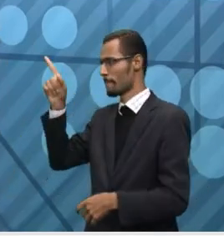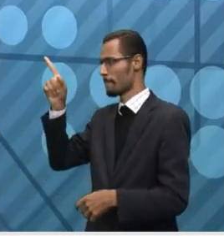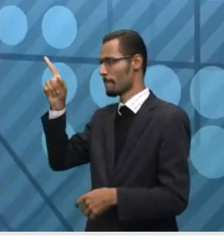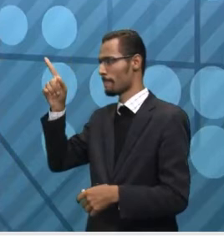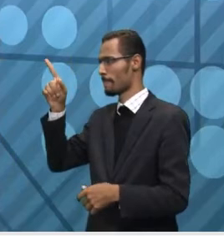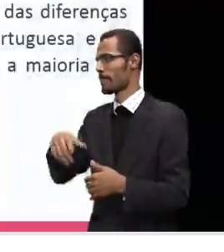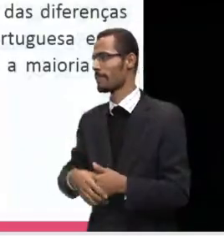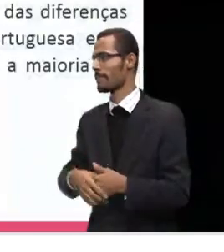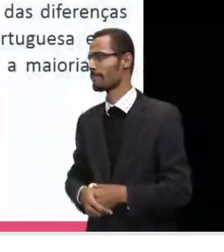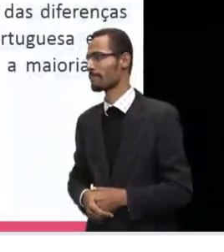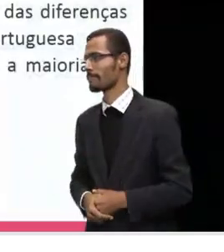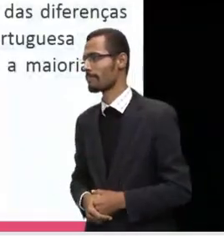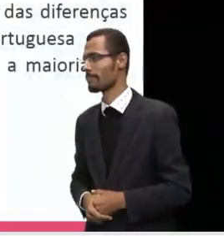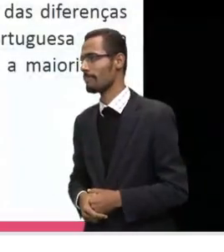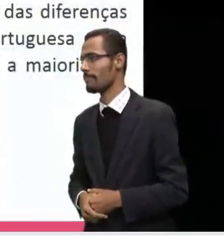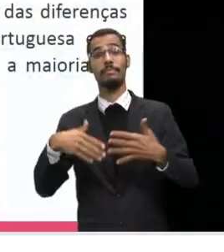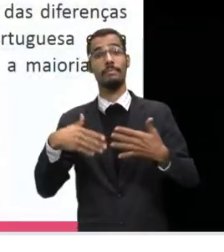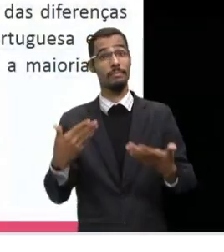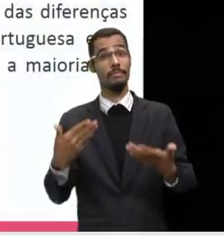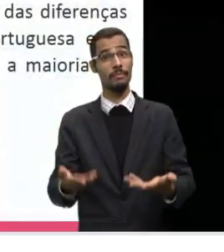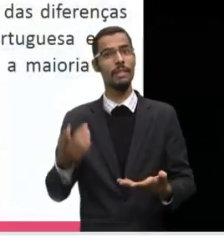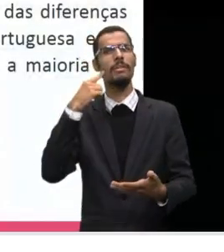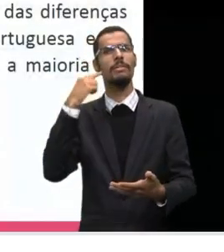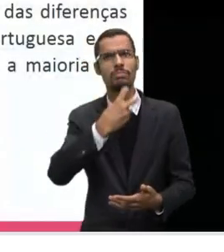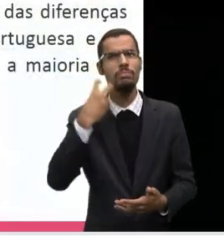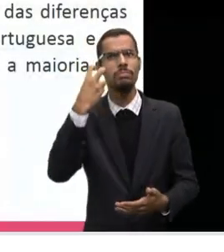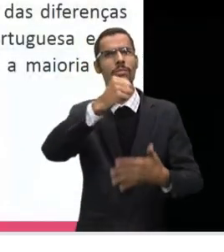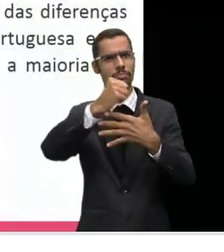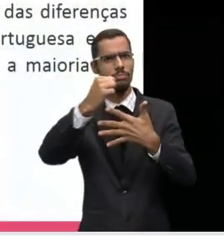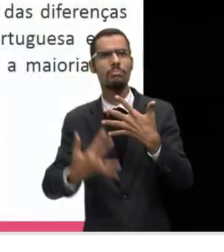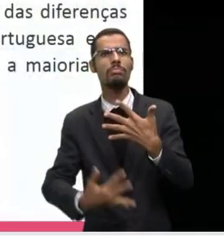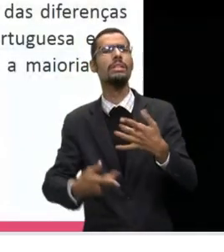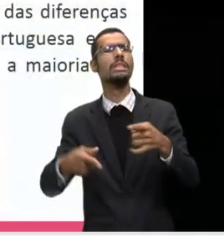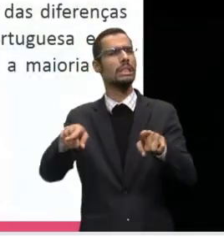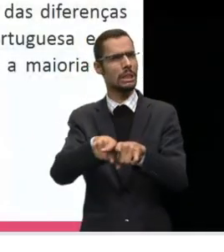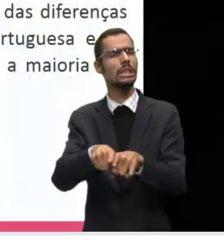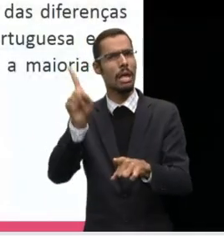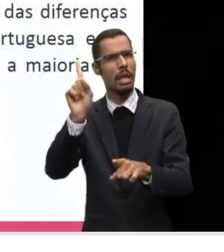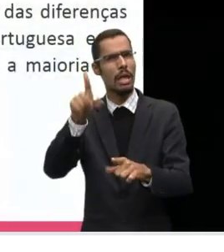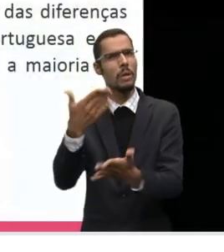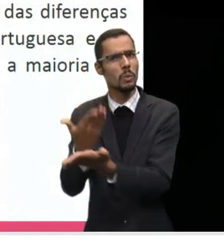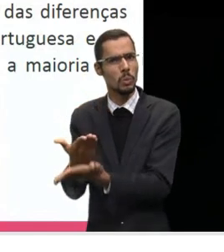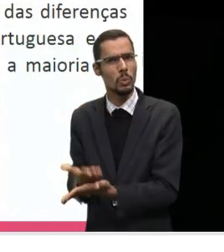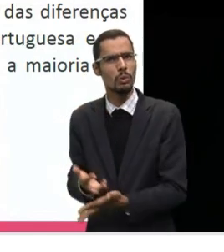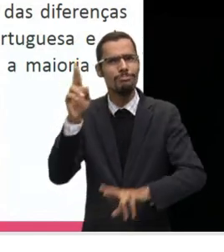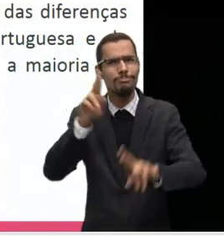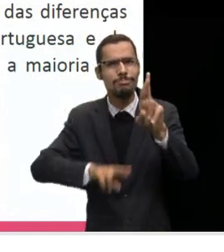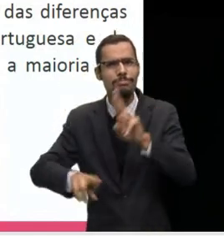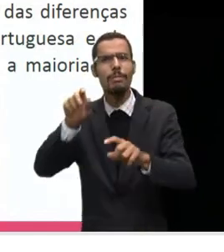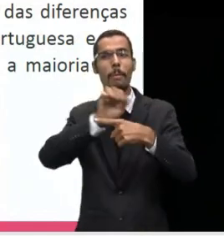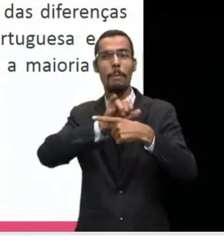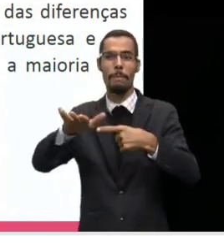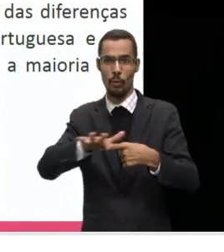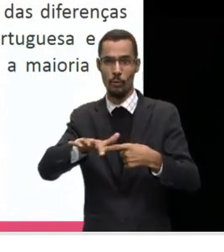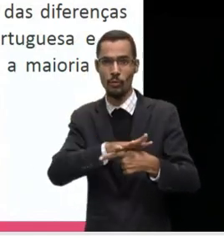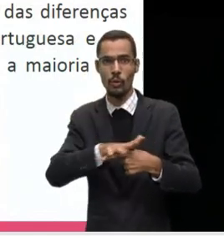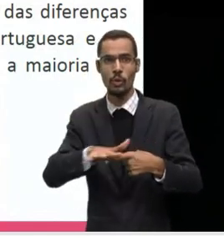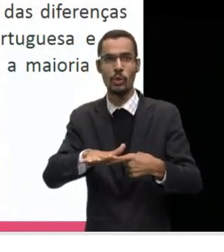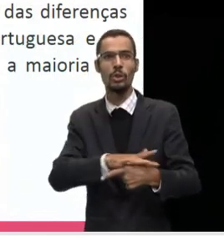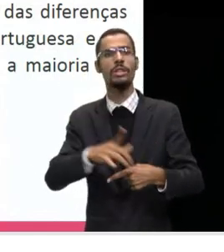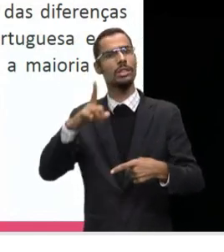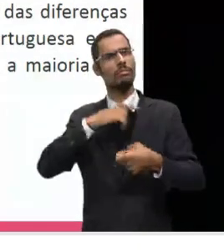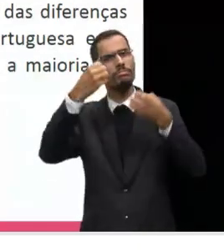nós temos o seguinte: assim como as línguas orais, as línguas de sinais também são objetos de estudo para análises morfológicas